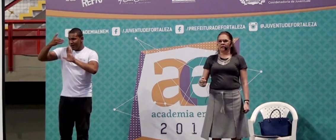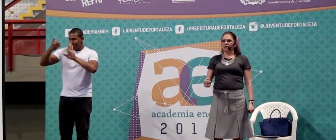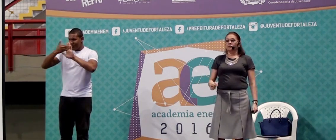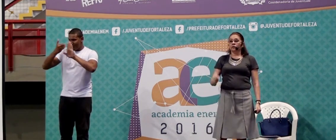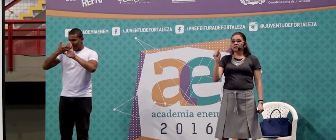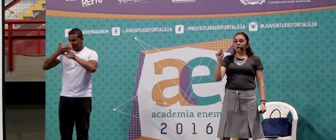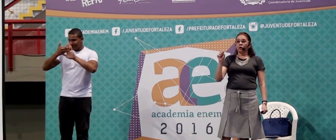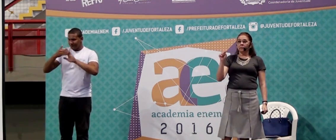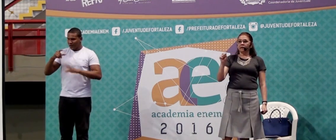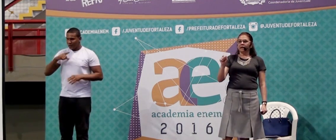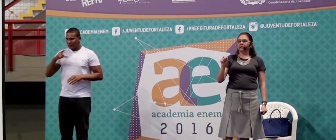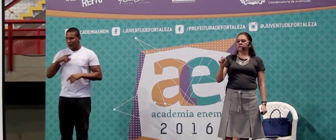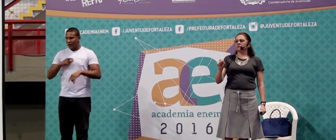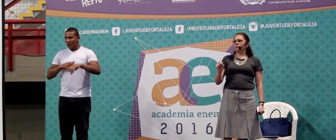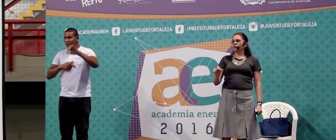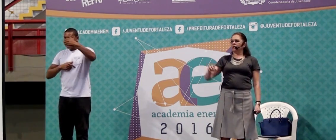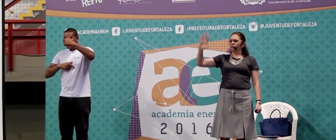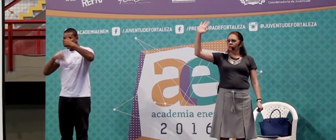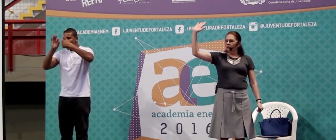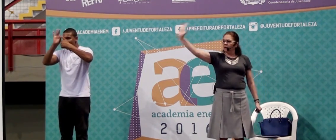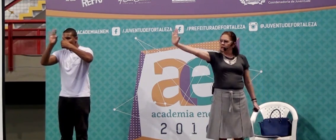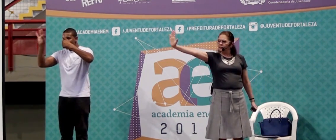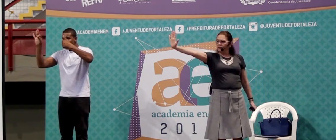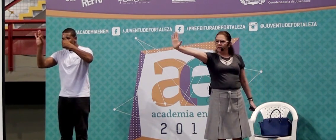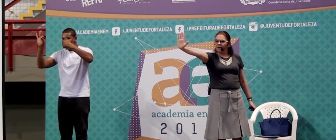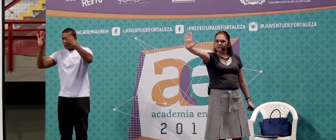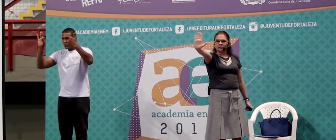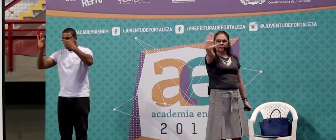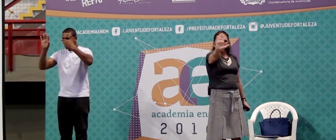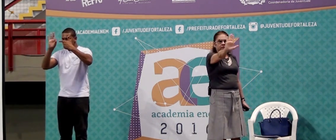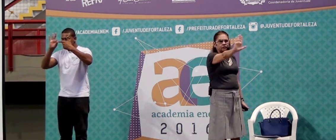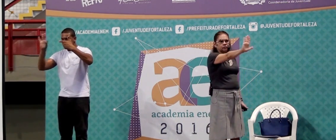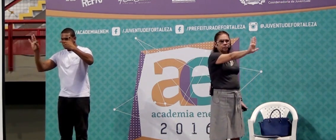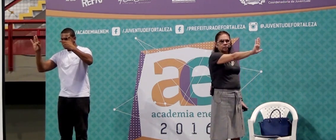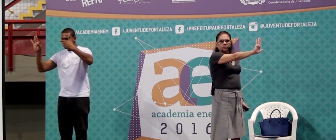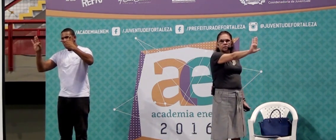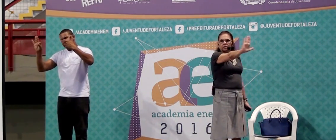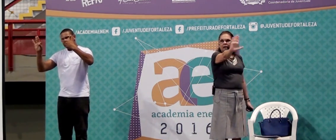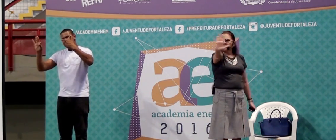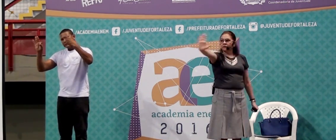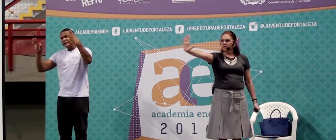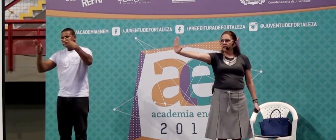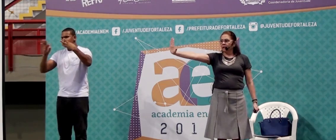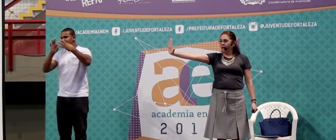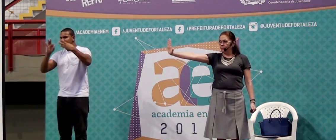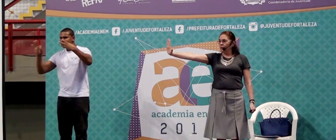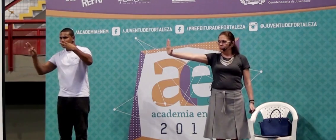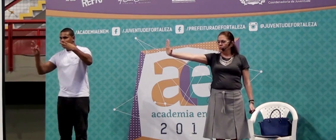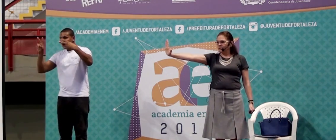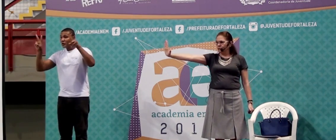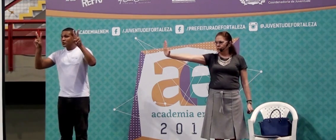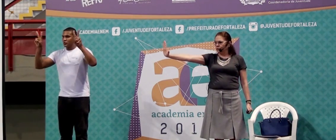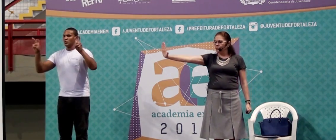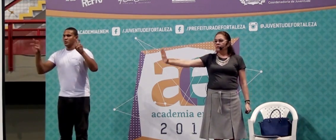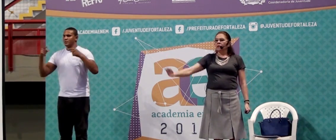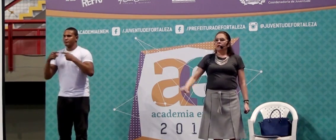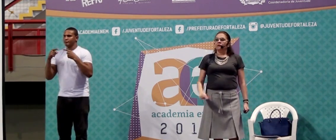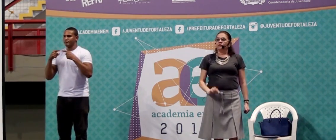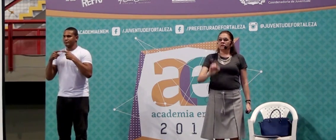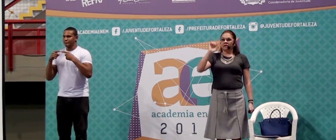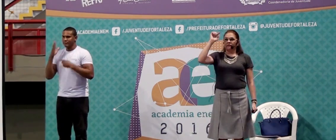terceira linha, você é obrigado a dizer para o leitor: olha, eu vou falar sobre isso. Aí você repõe o